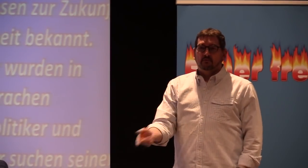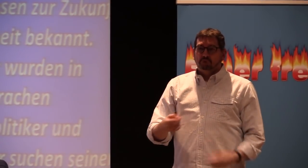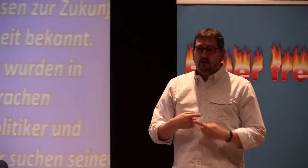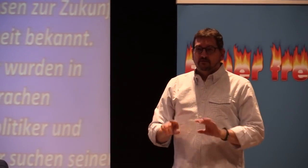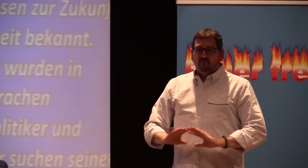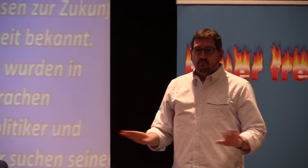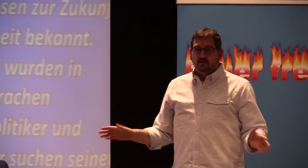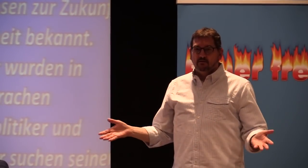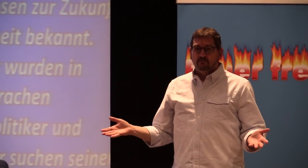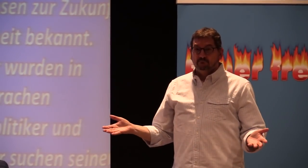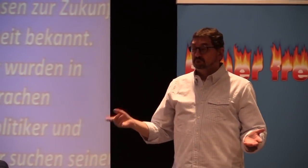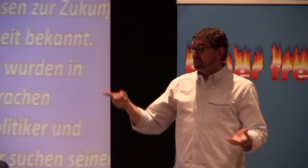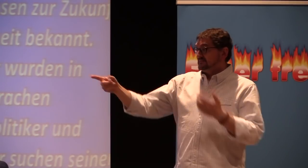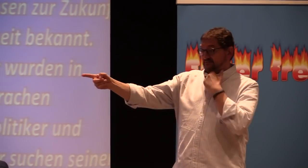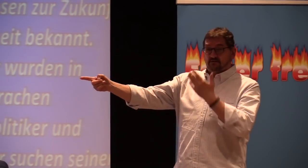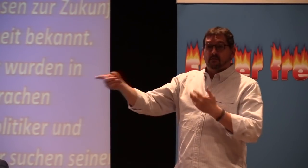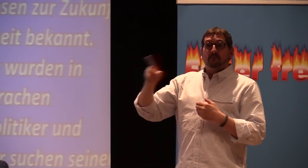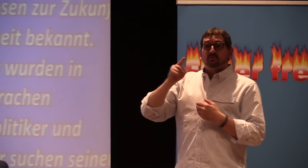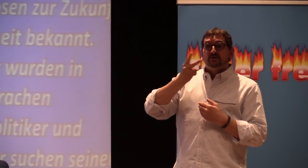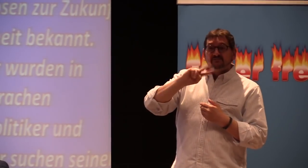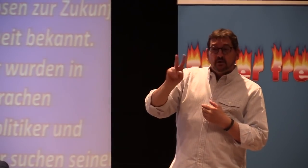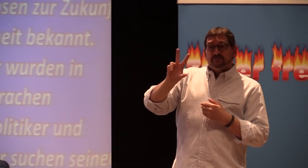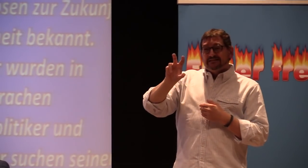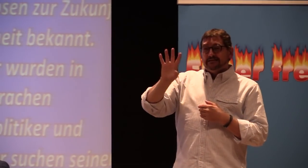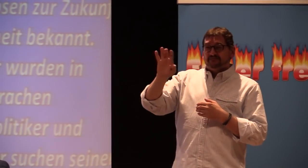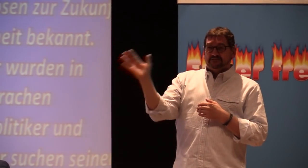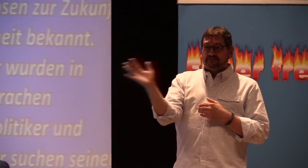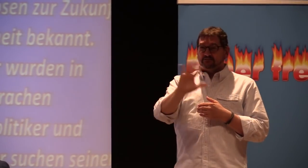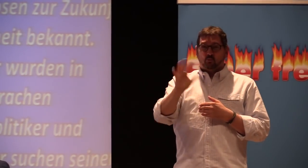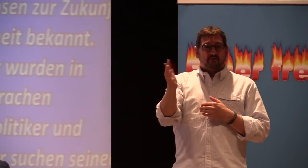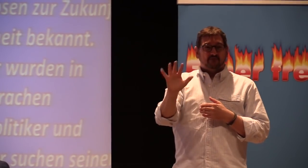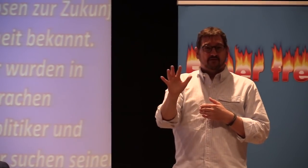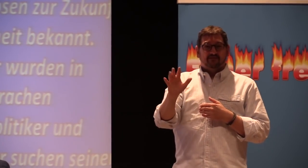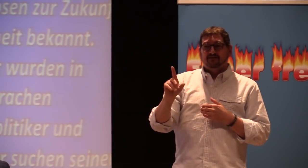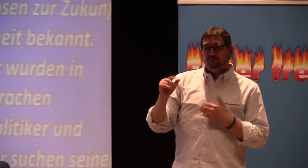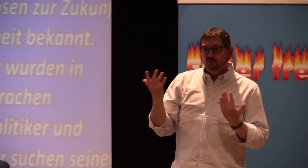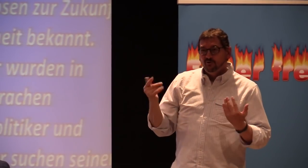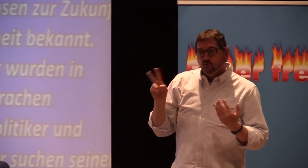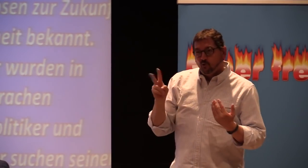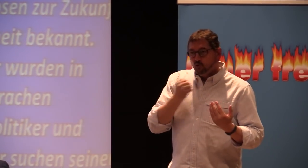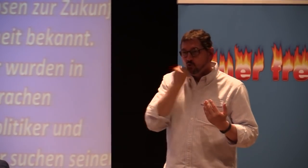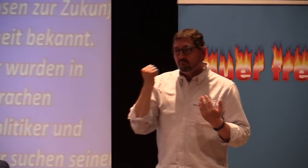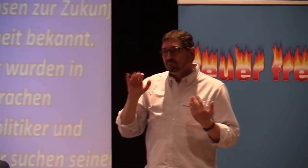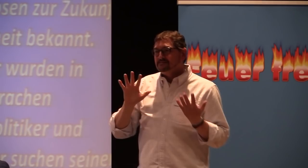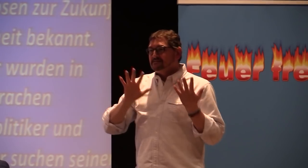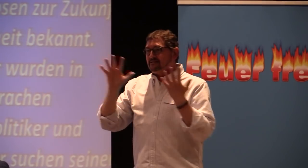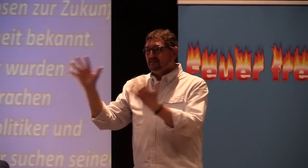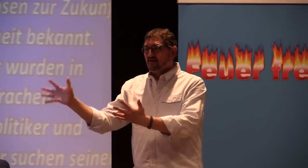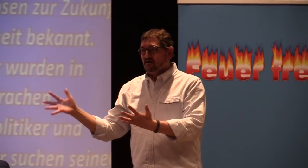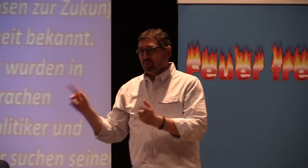Einfach diese persönliche Ebene aufbauen, das ist das, was in 2030, 2040, so laut dem